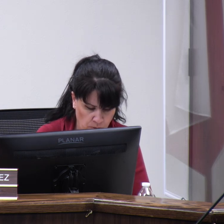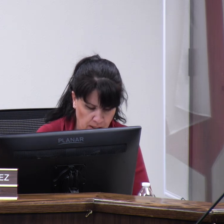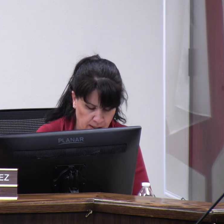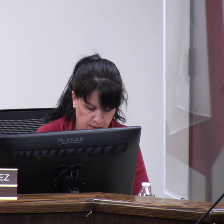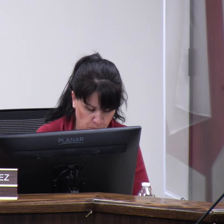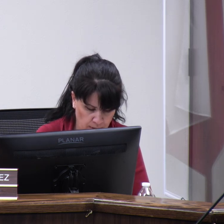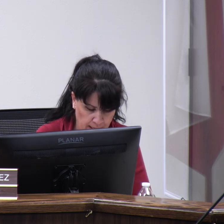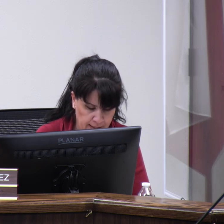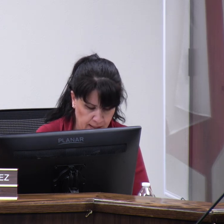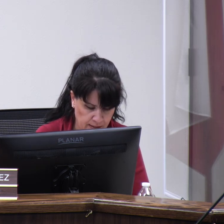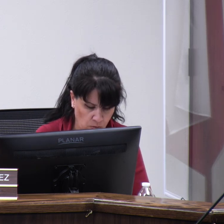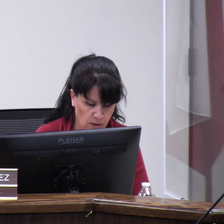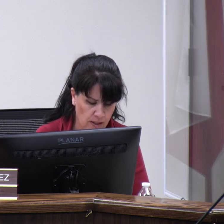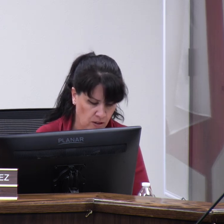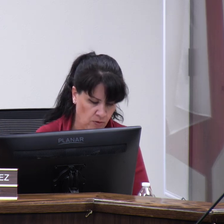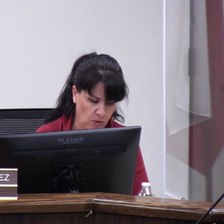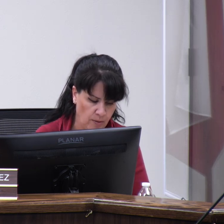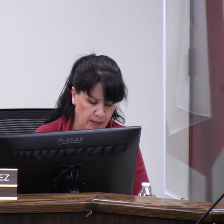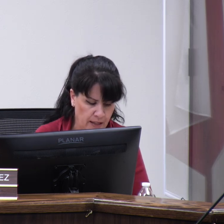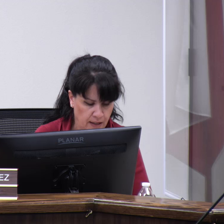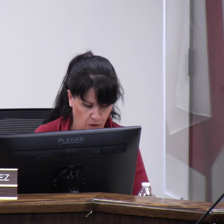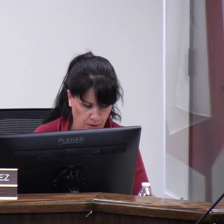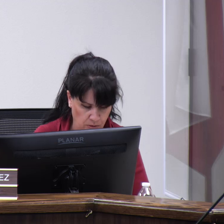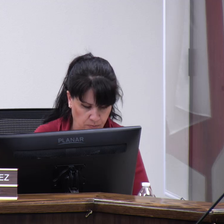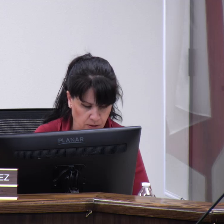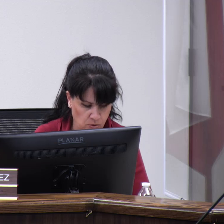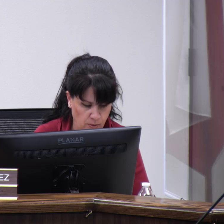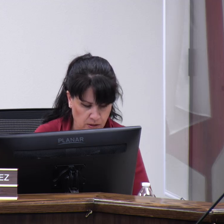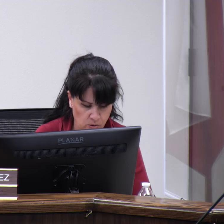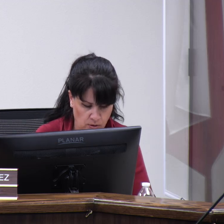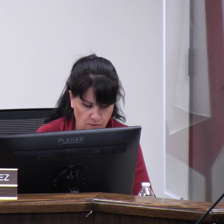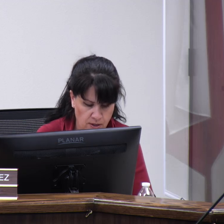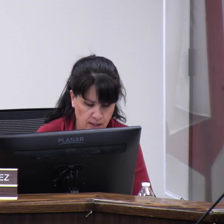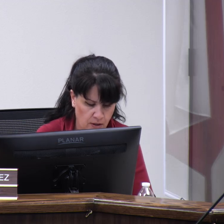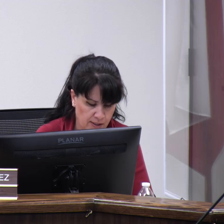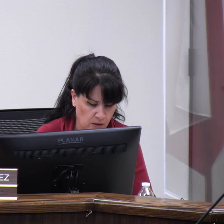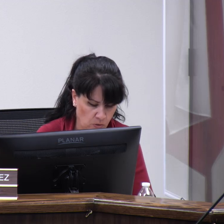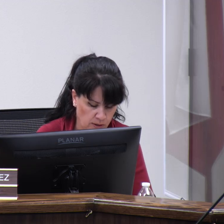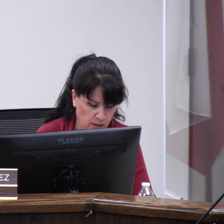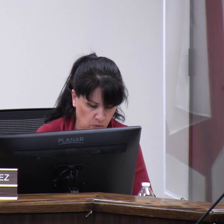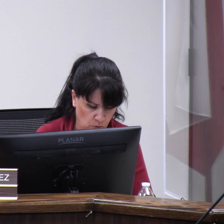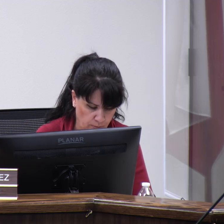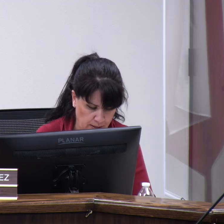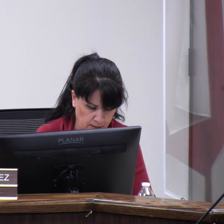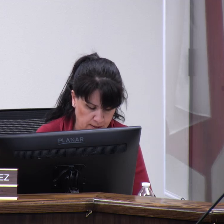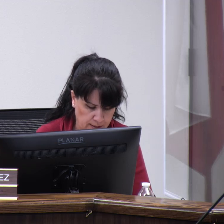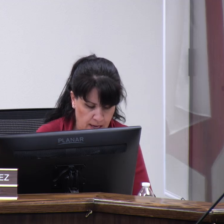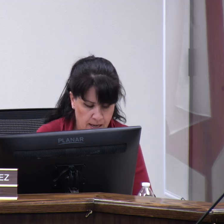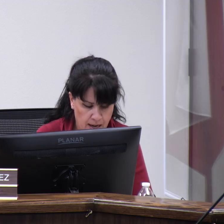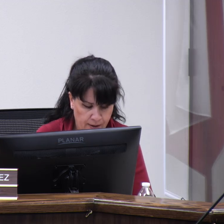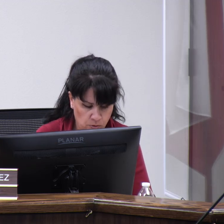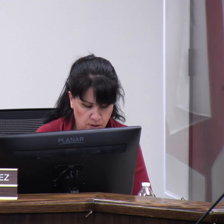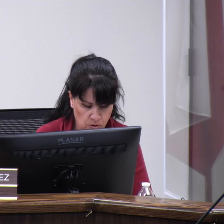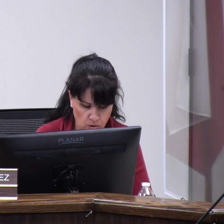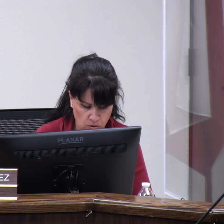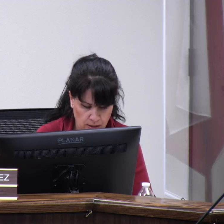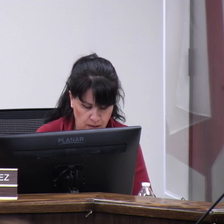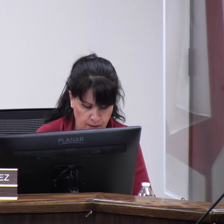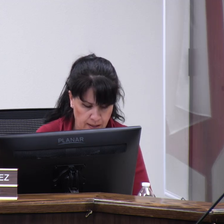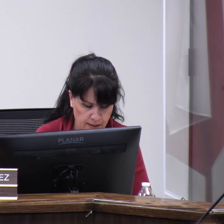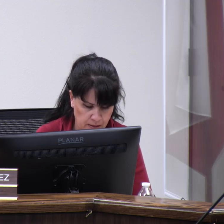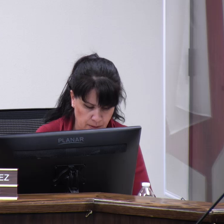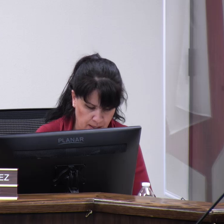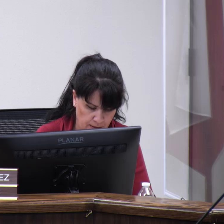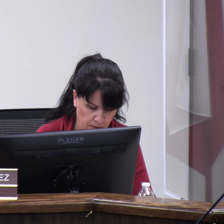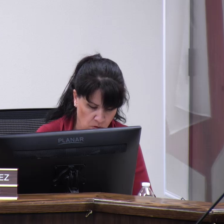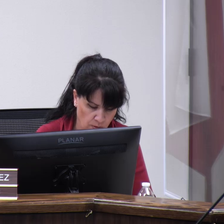Organización Mundial de la Salud identificó la variante Omicron, descubierta en Sudáfrica y ahora se encuentra en otros países. Aún se desconoce la gravedad